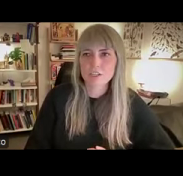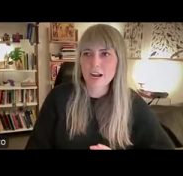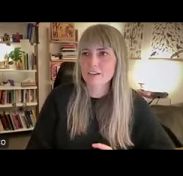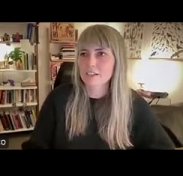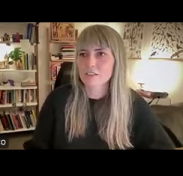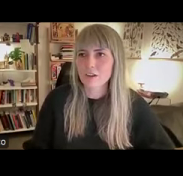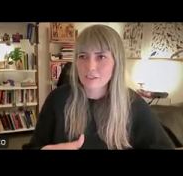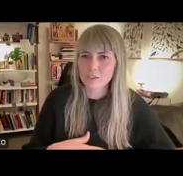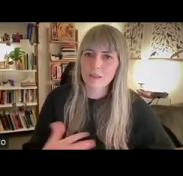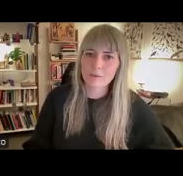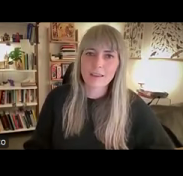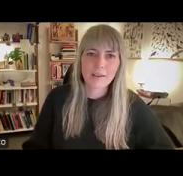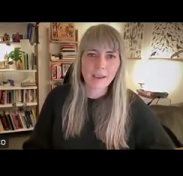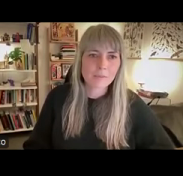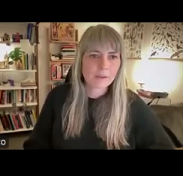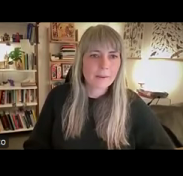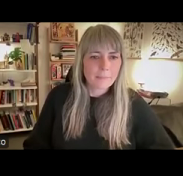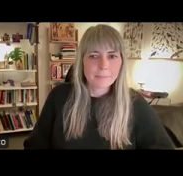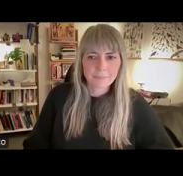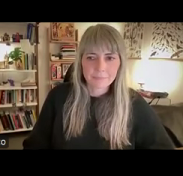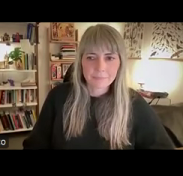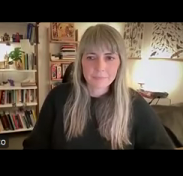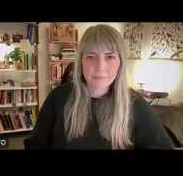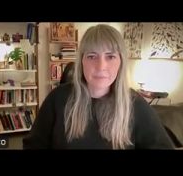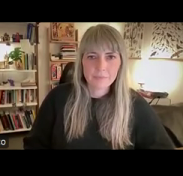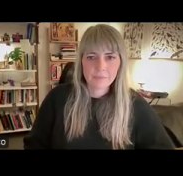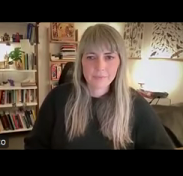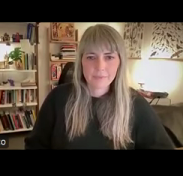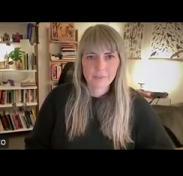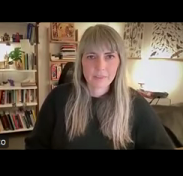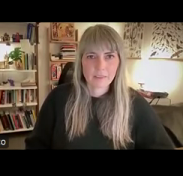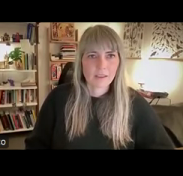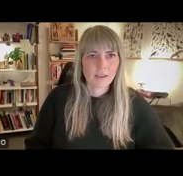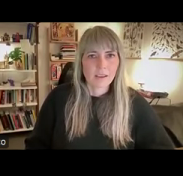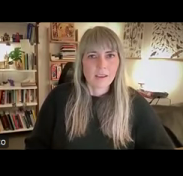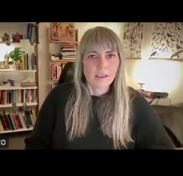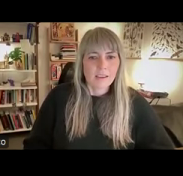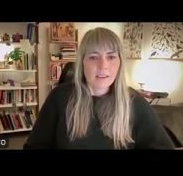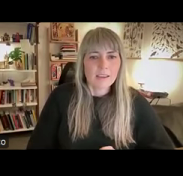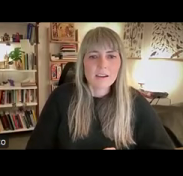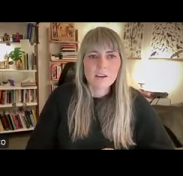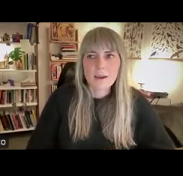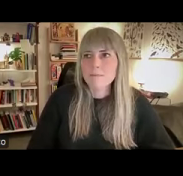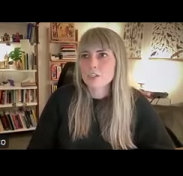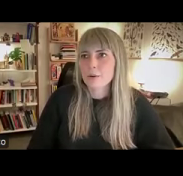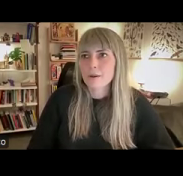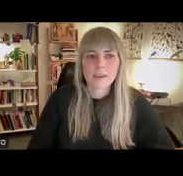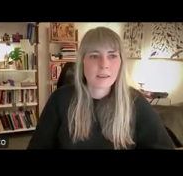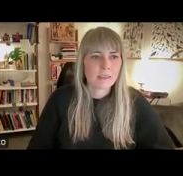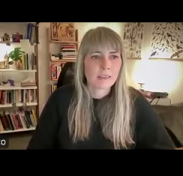muchos trabajaban o decían que trabajaban con máquinas para empacar, tractores y